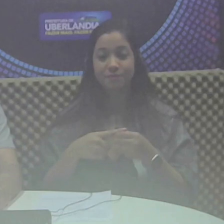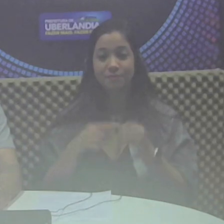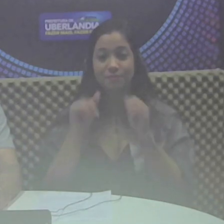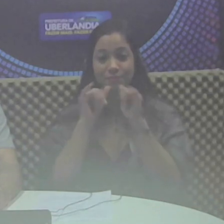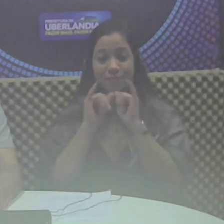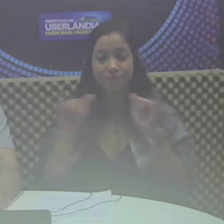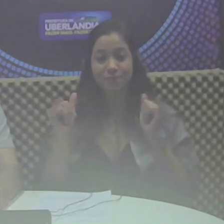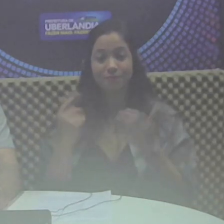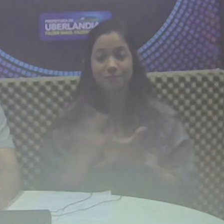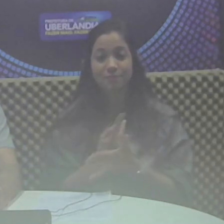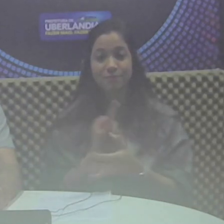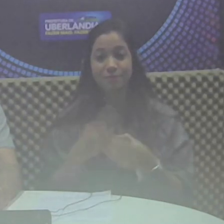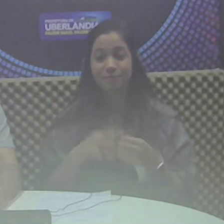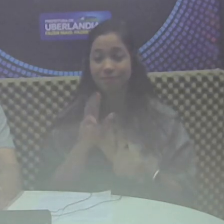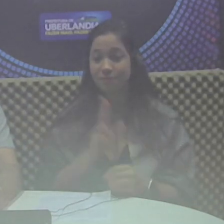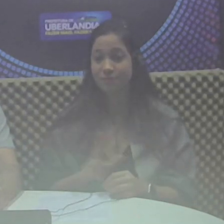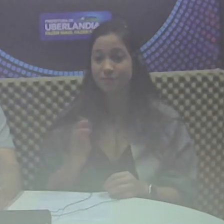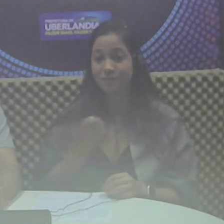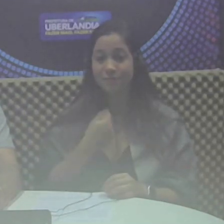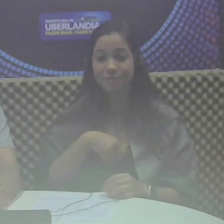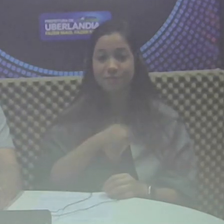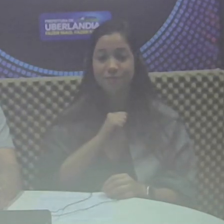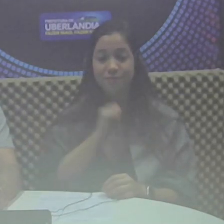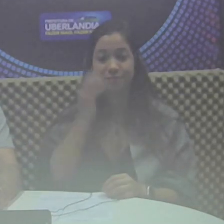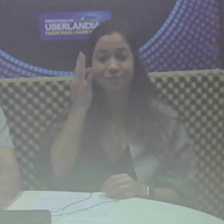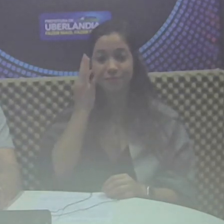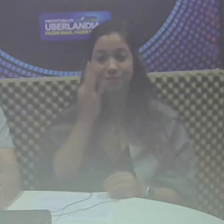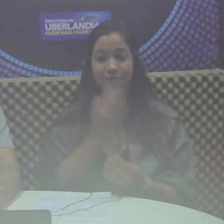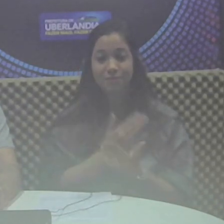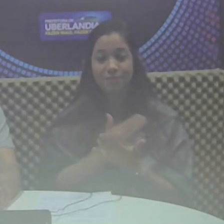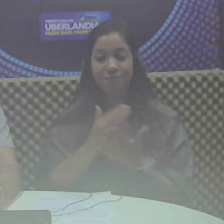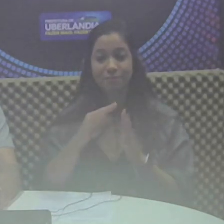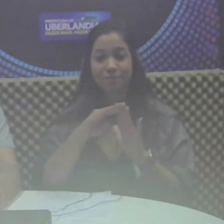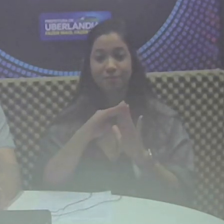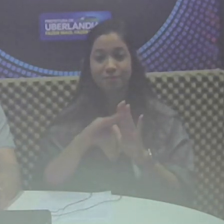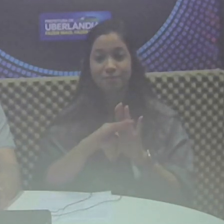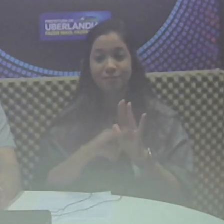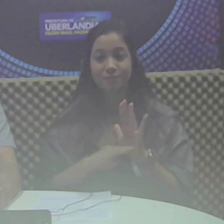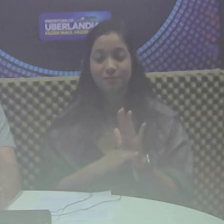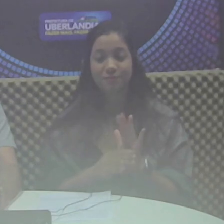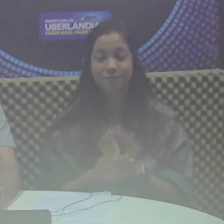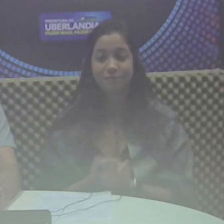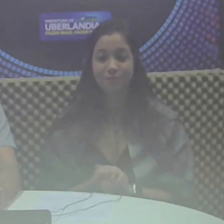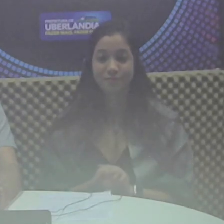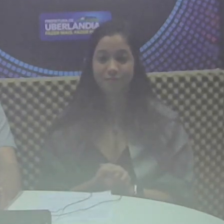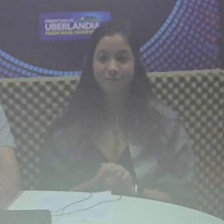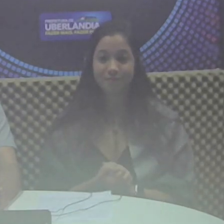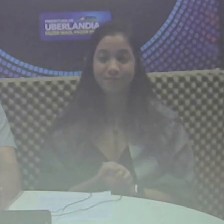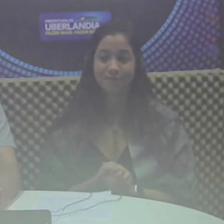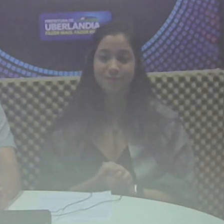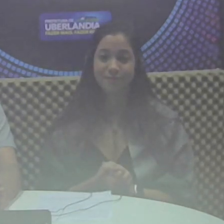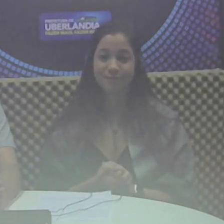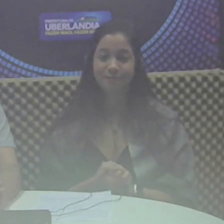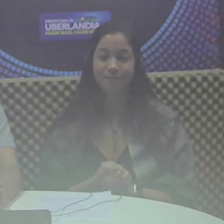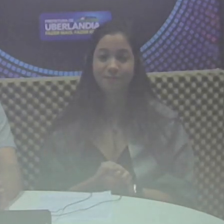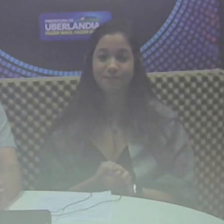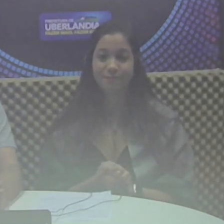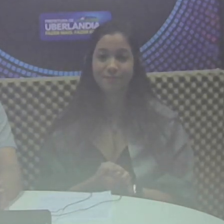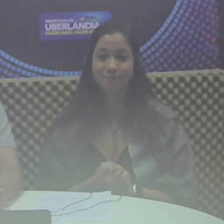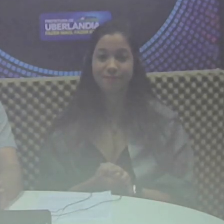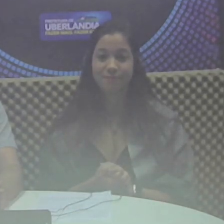fato acontece em Uberlândia. Eu sou o Fernando Cássio e começamos com os destaques da edição de hoje.